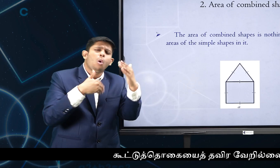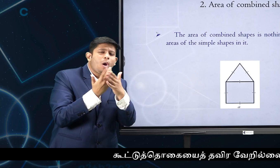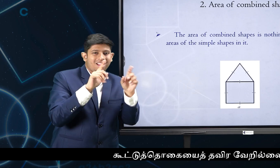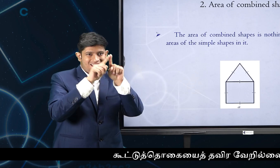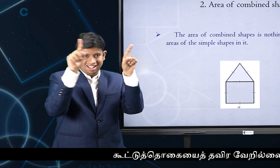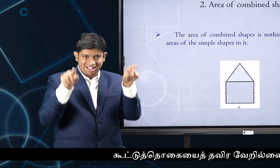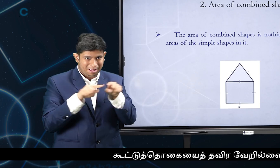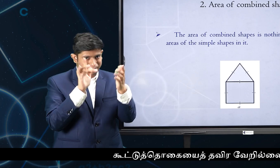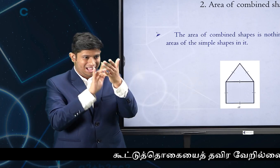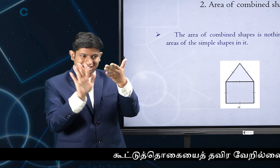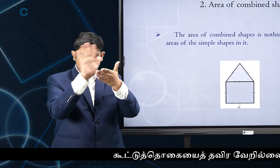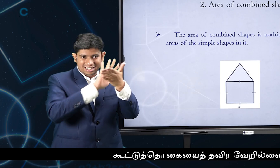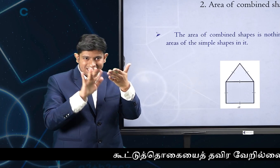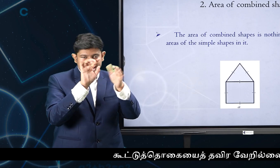தவிர வேறில்லை.